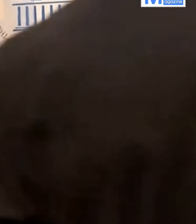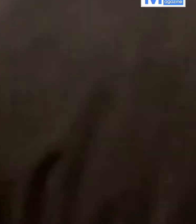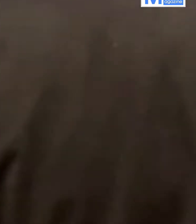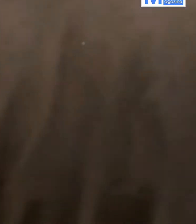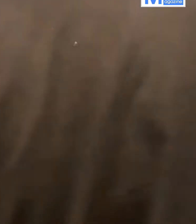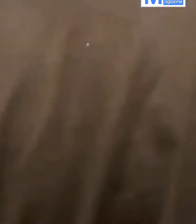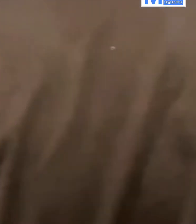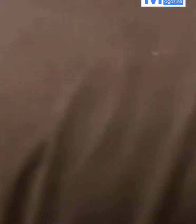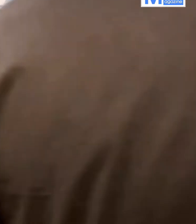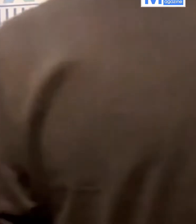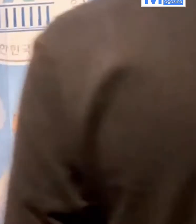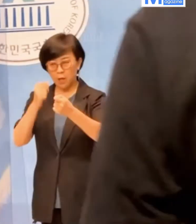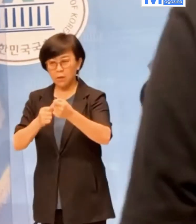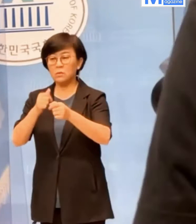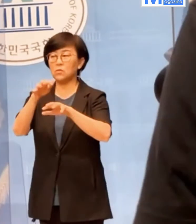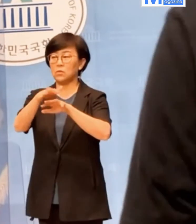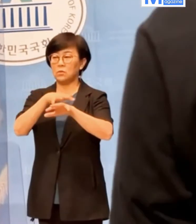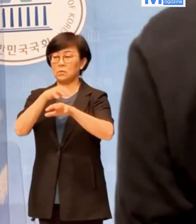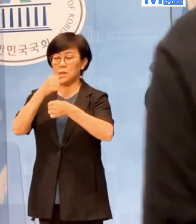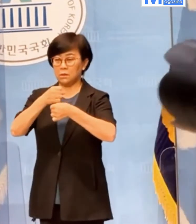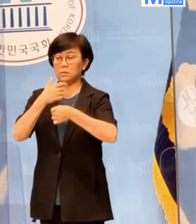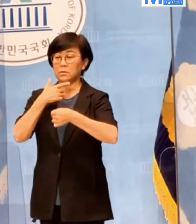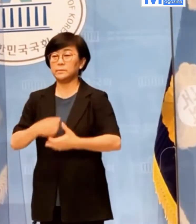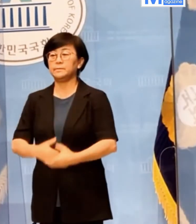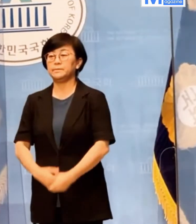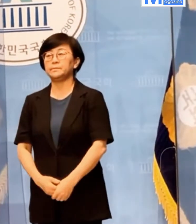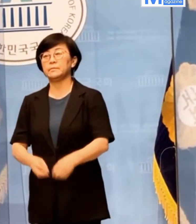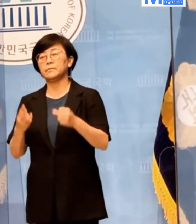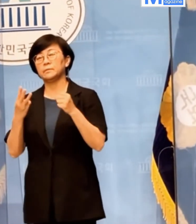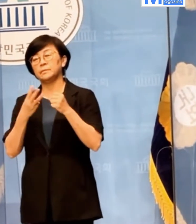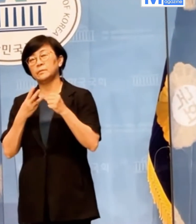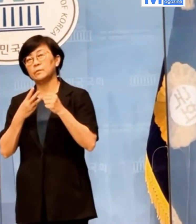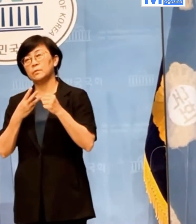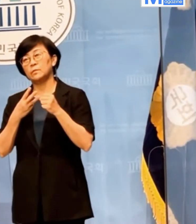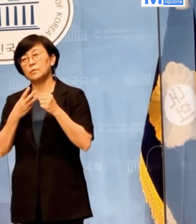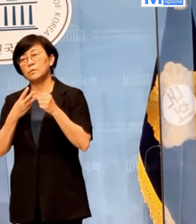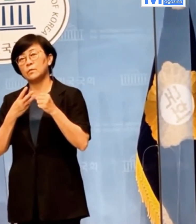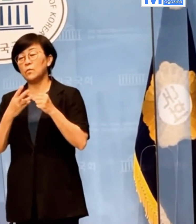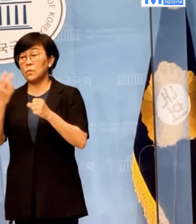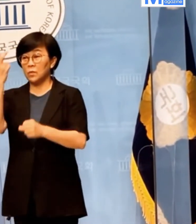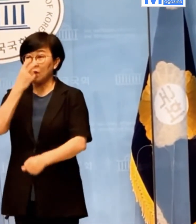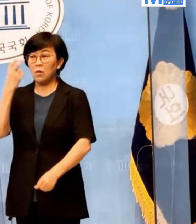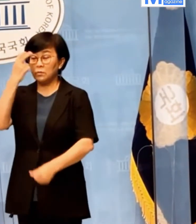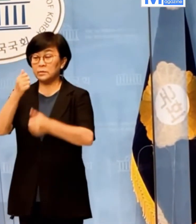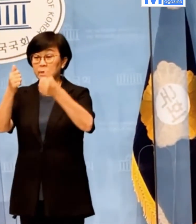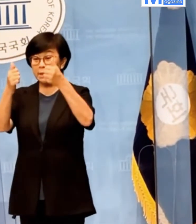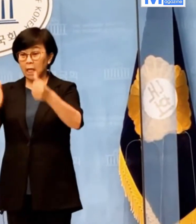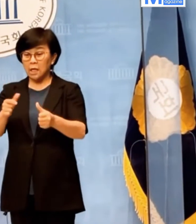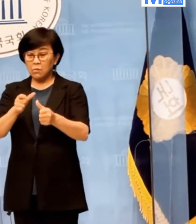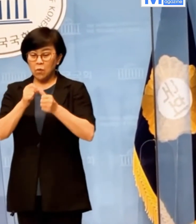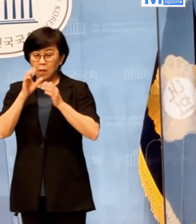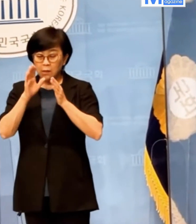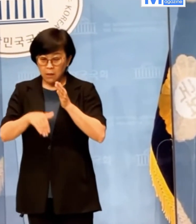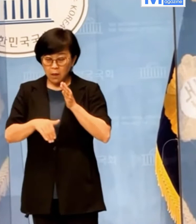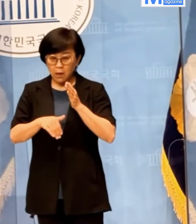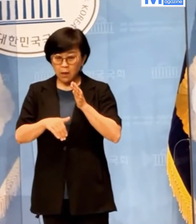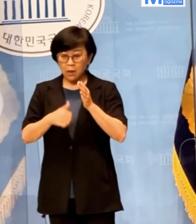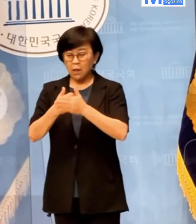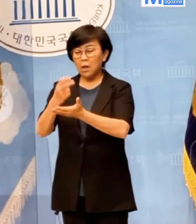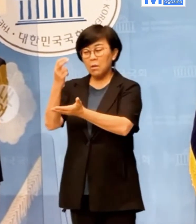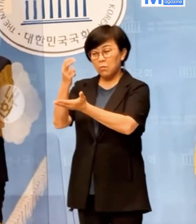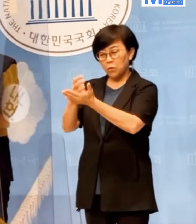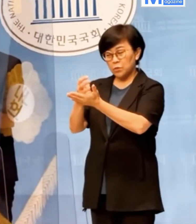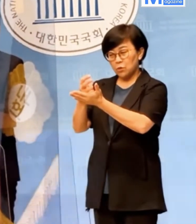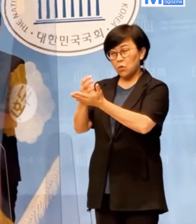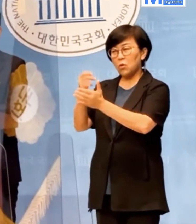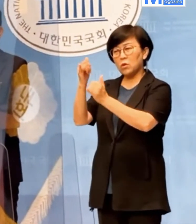친화적인 공무원 조직으로 만들겠습니다. 셋째, 검사 임용 요건을 법조 경력